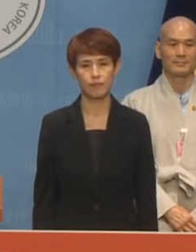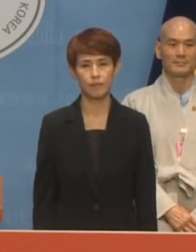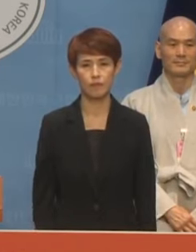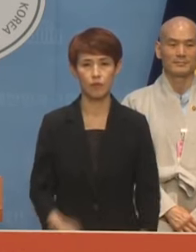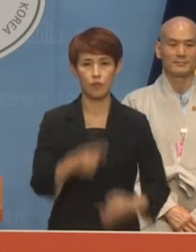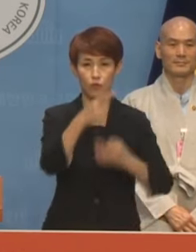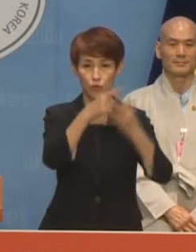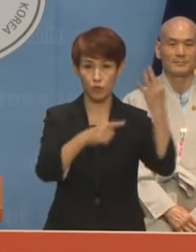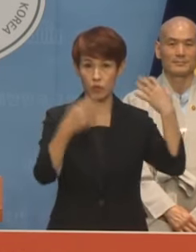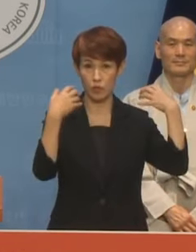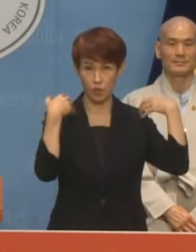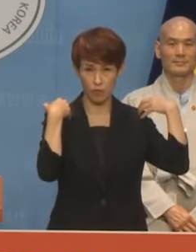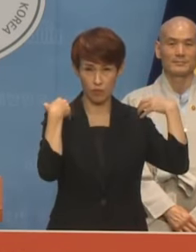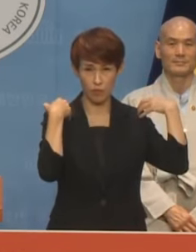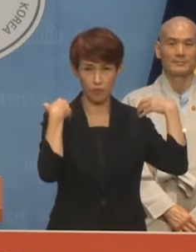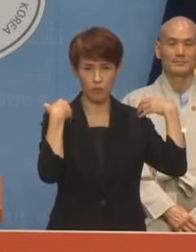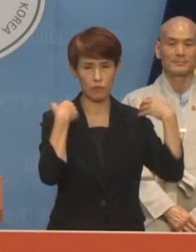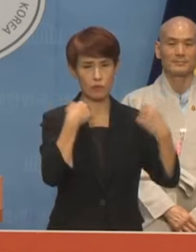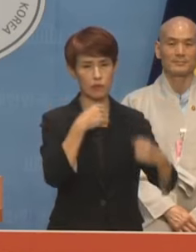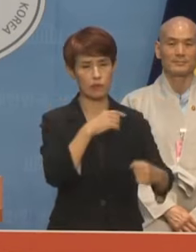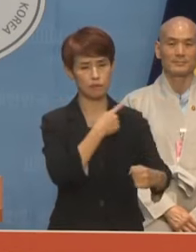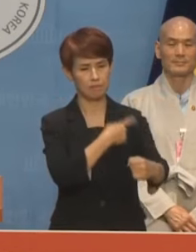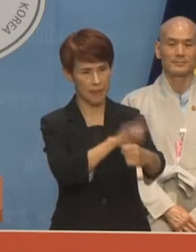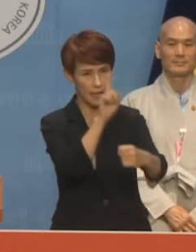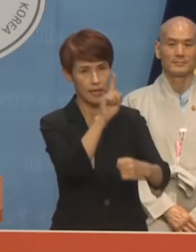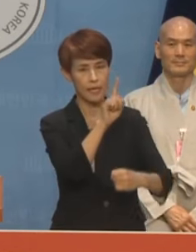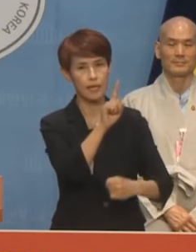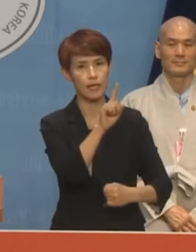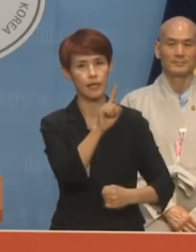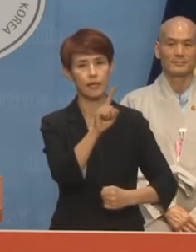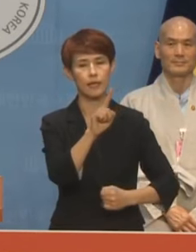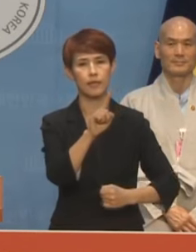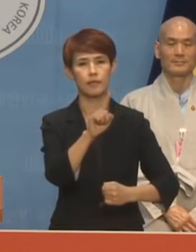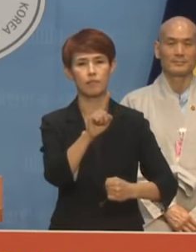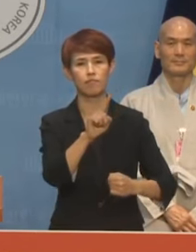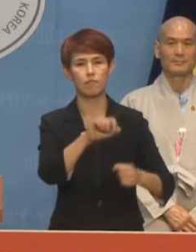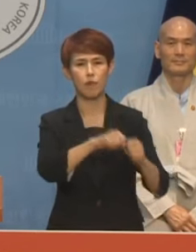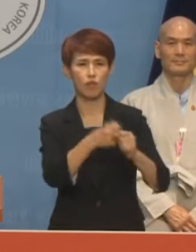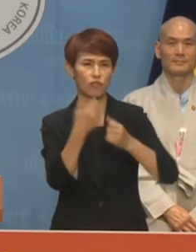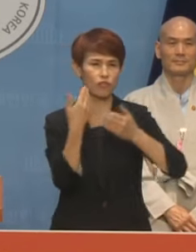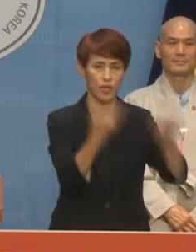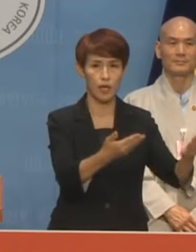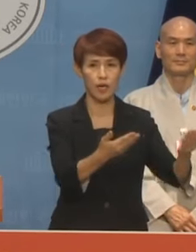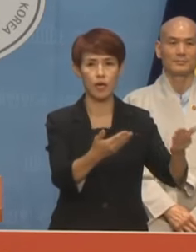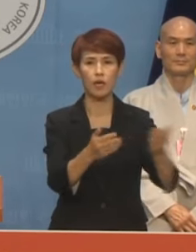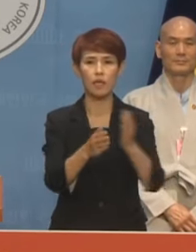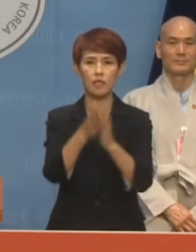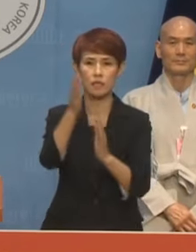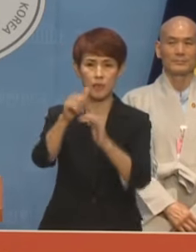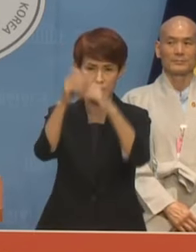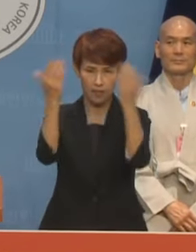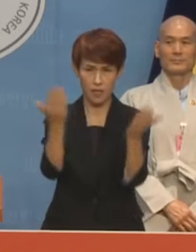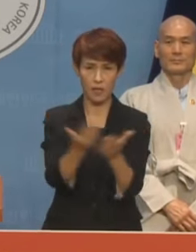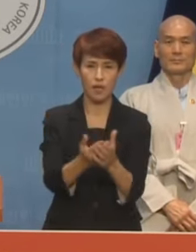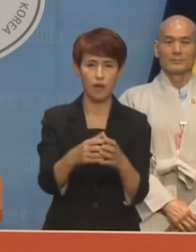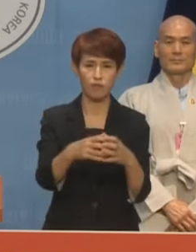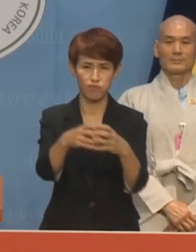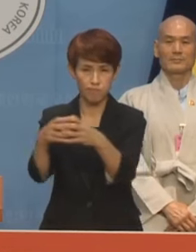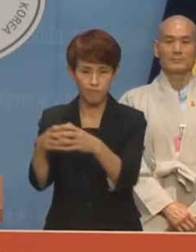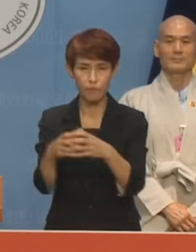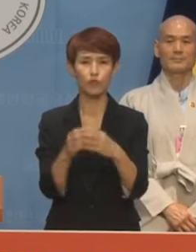윤석열 정부의 실정과 무능을 심판하는 모든 시민단체들의 플랫폼